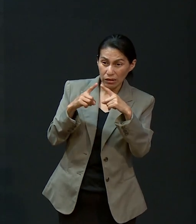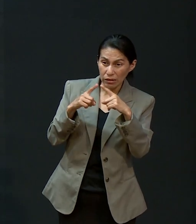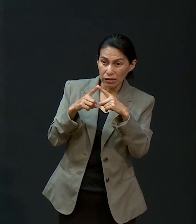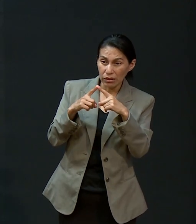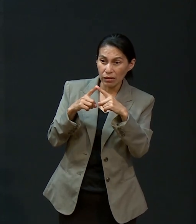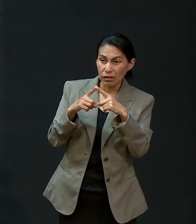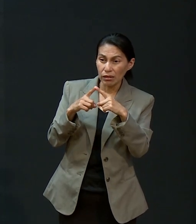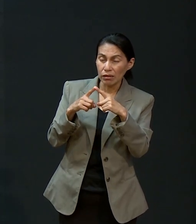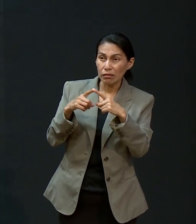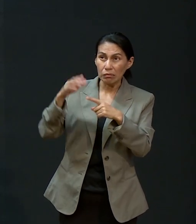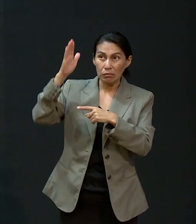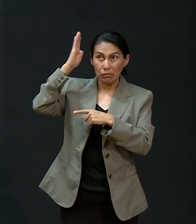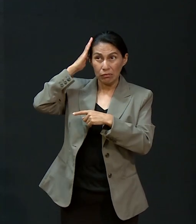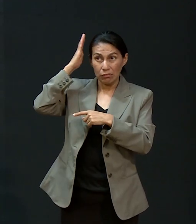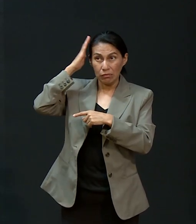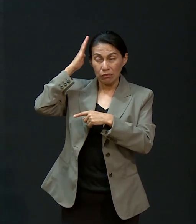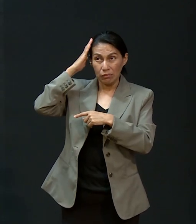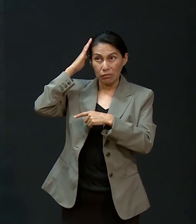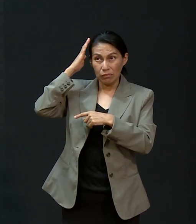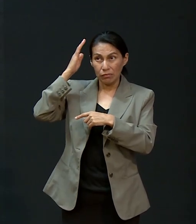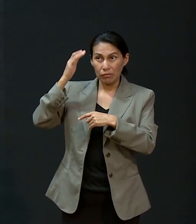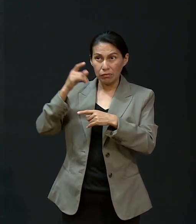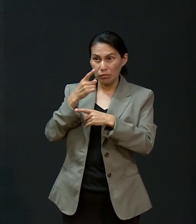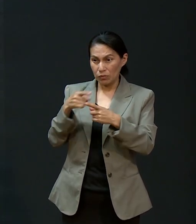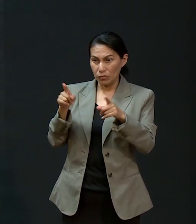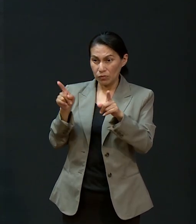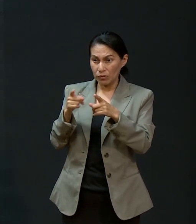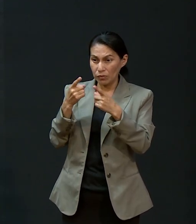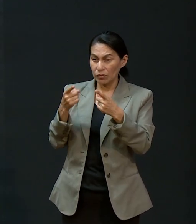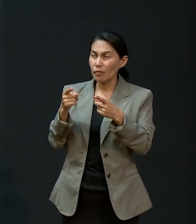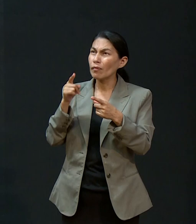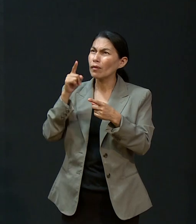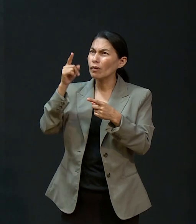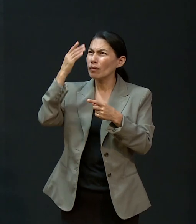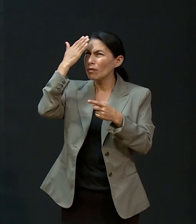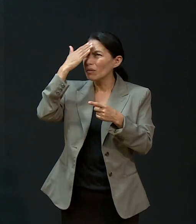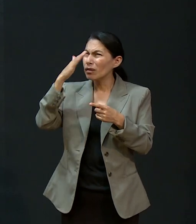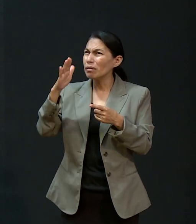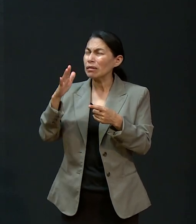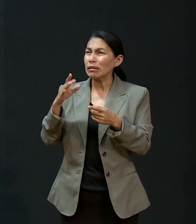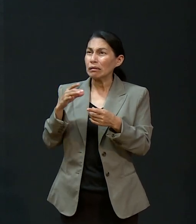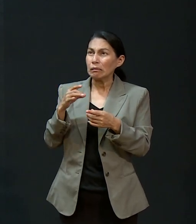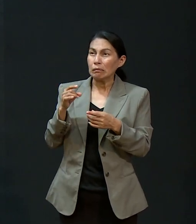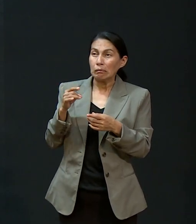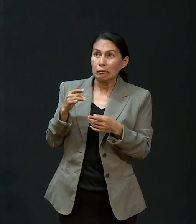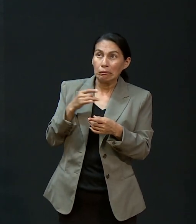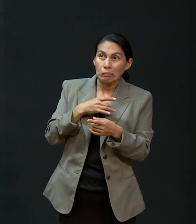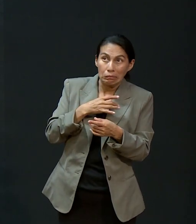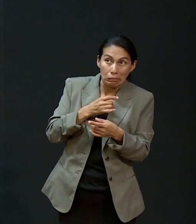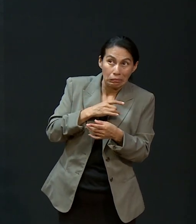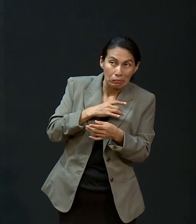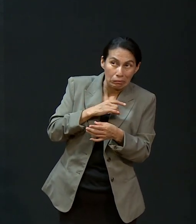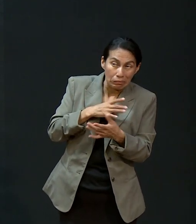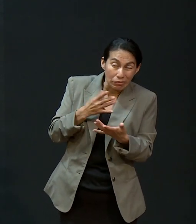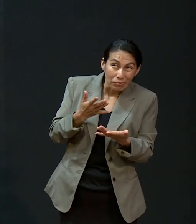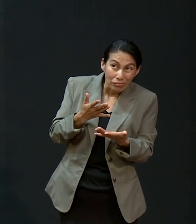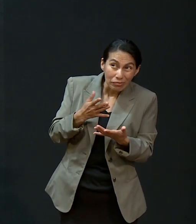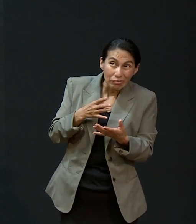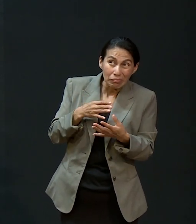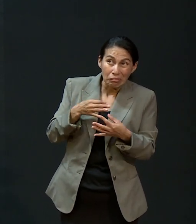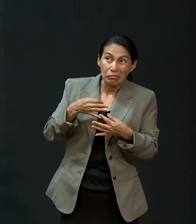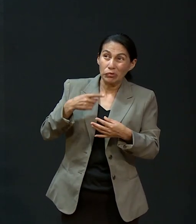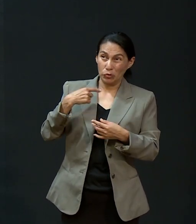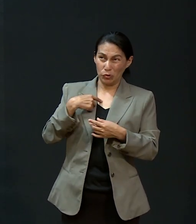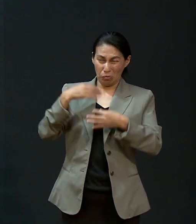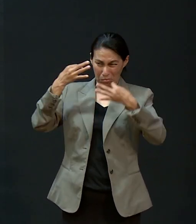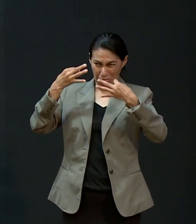en la iglesia, en un área donde tú sabes que tengo un poco de miedo, porque